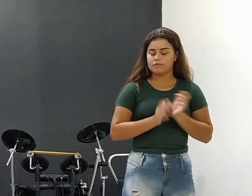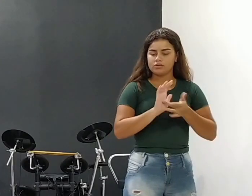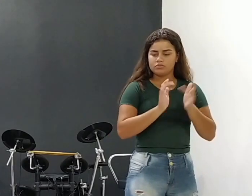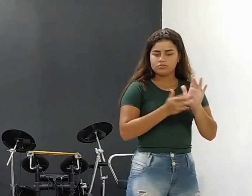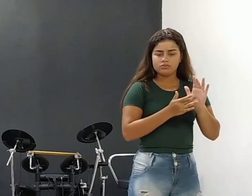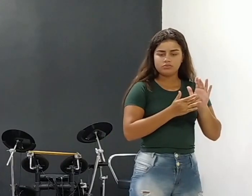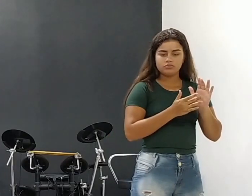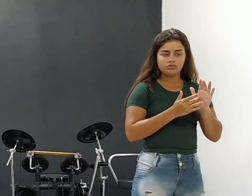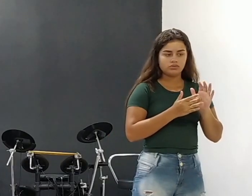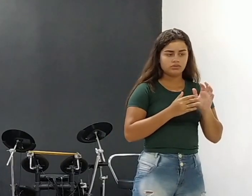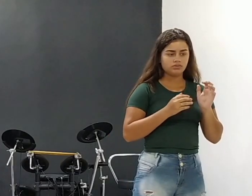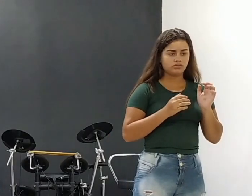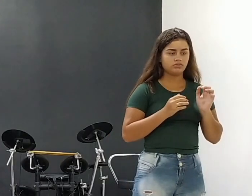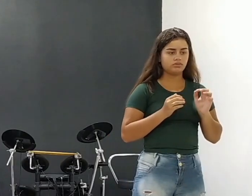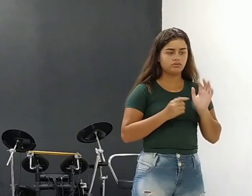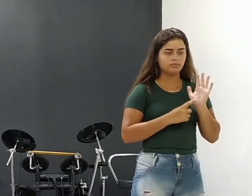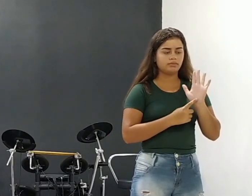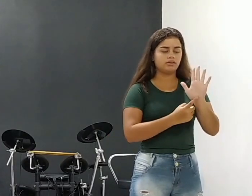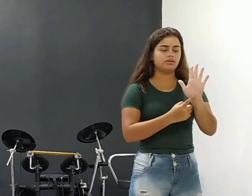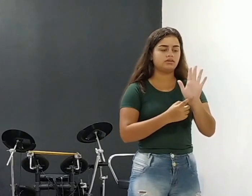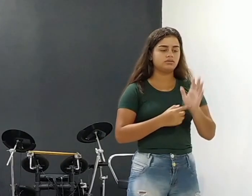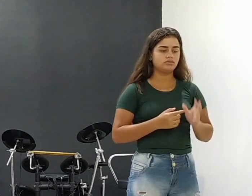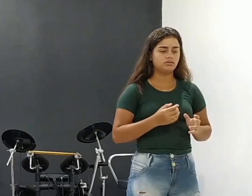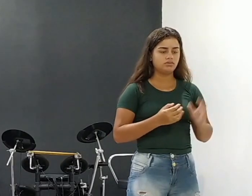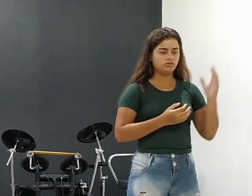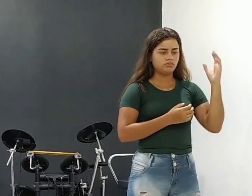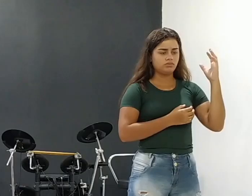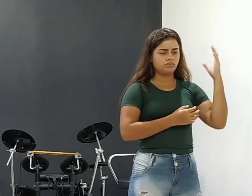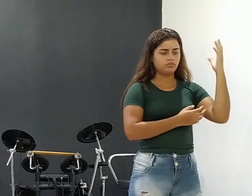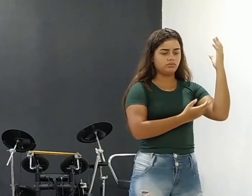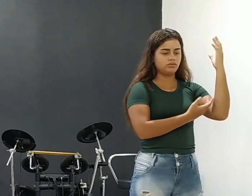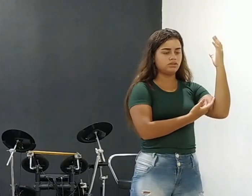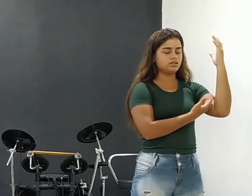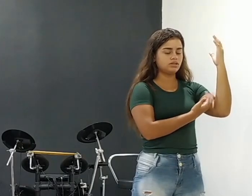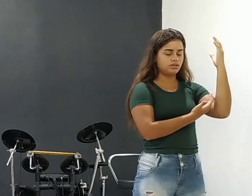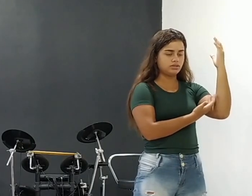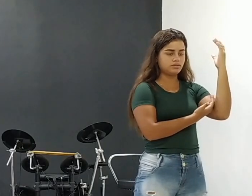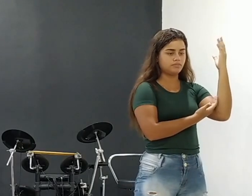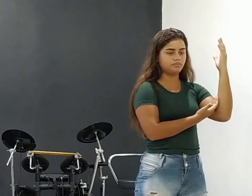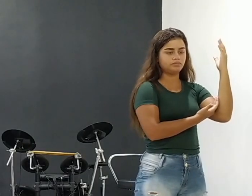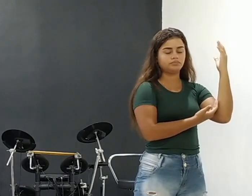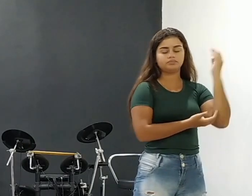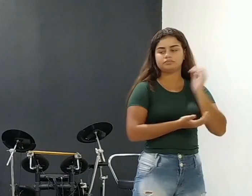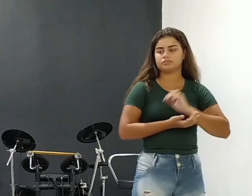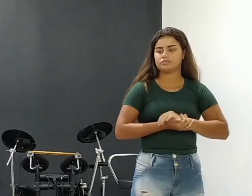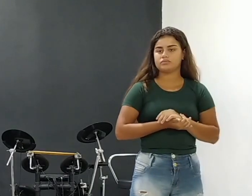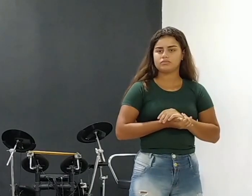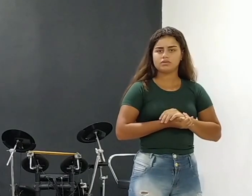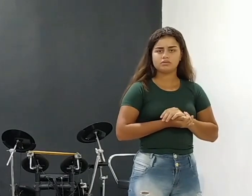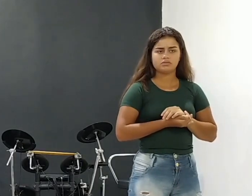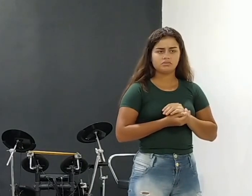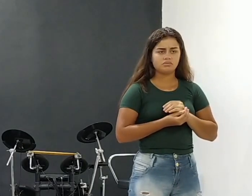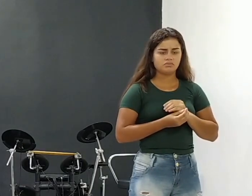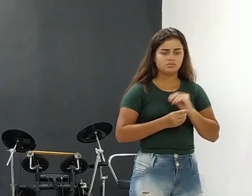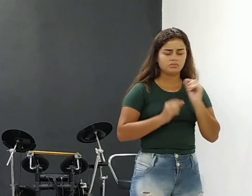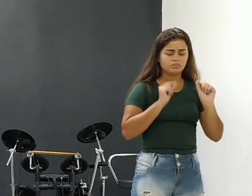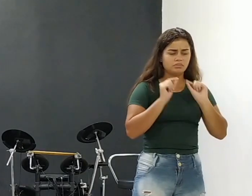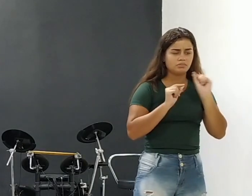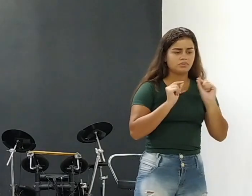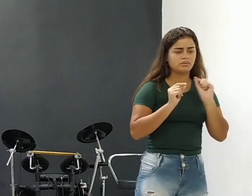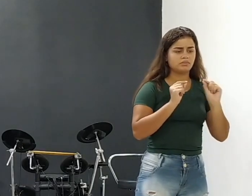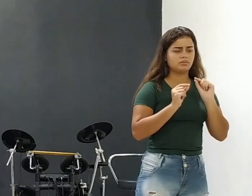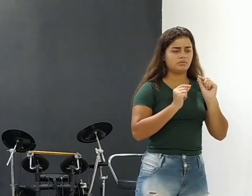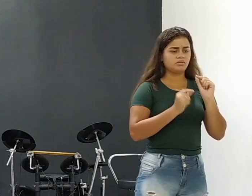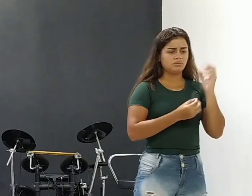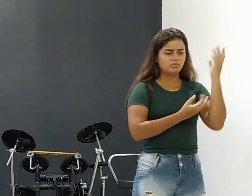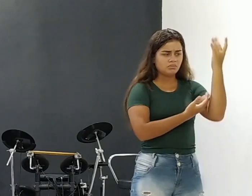anjo do Senhor aparece em uma chama de fogo, em meio de uma sarça. Irmão, mas que planta é essa? Que arbusto é